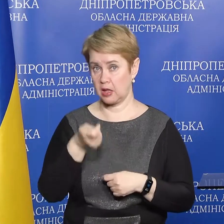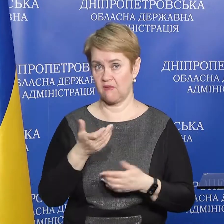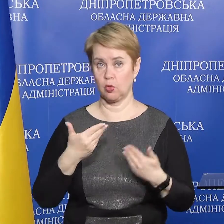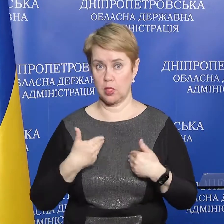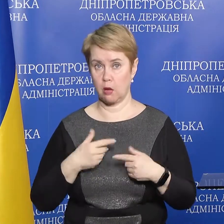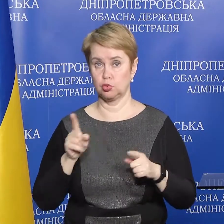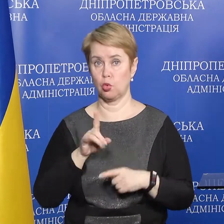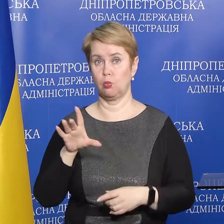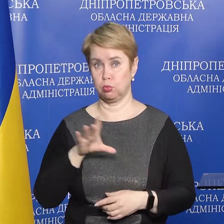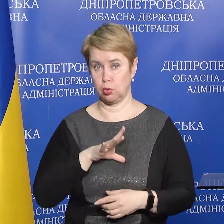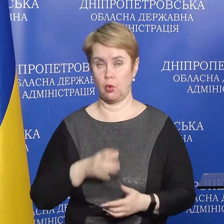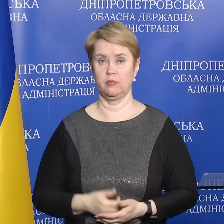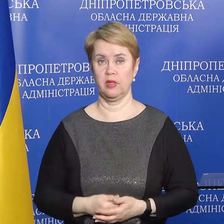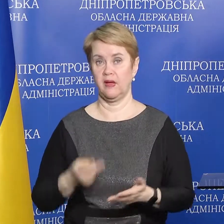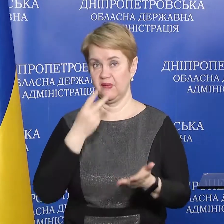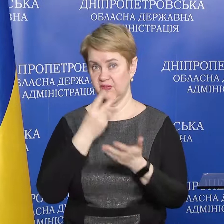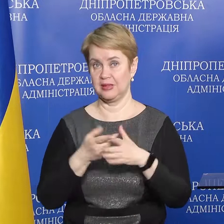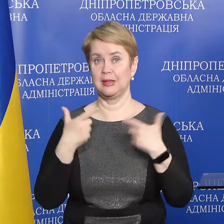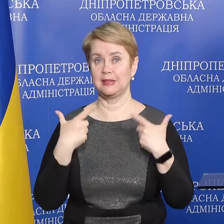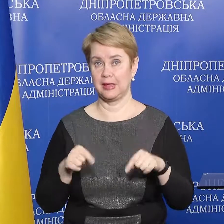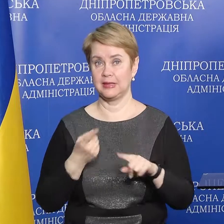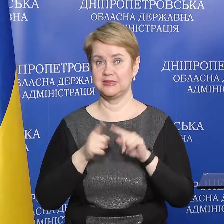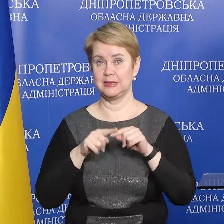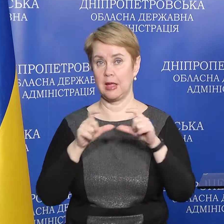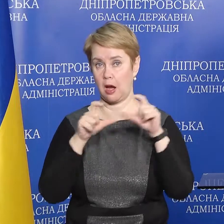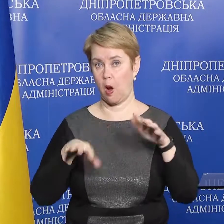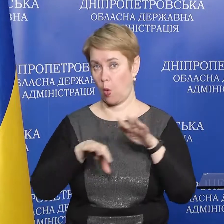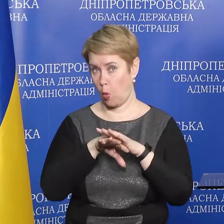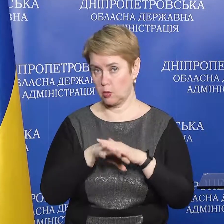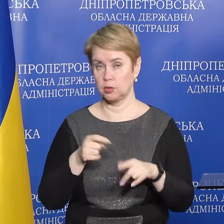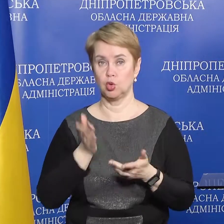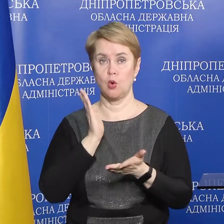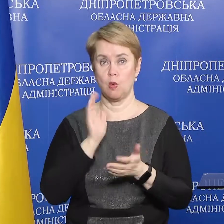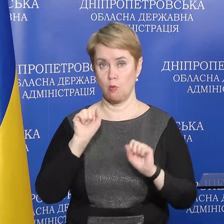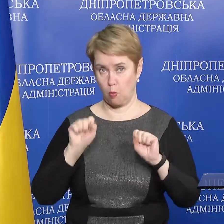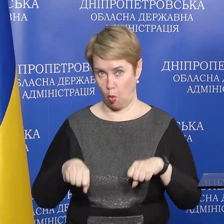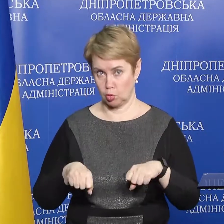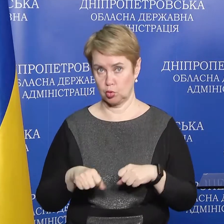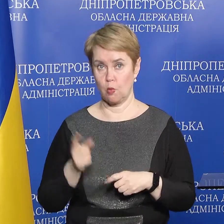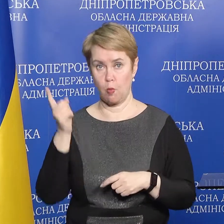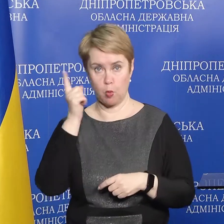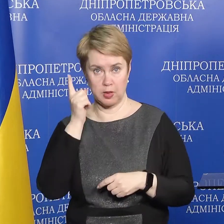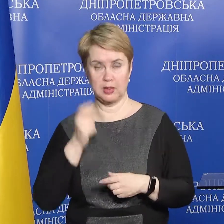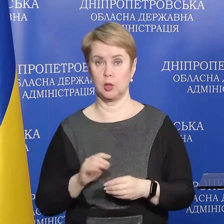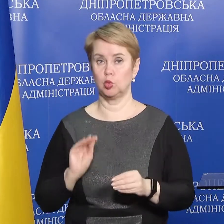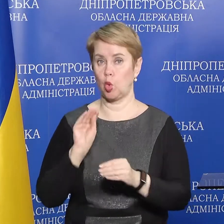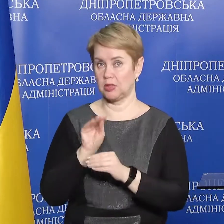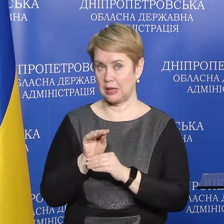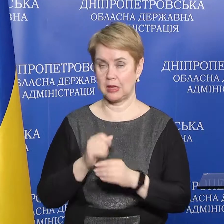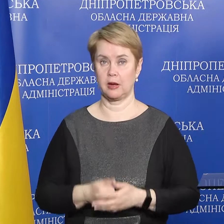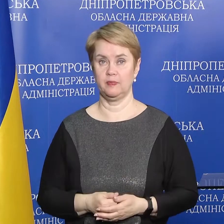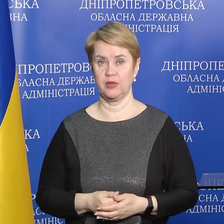нам, щоб було видно, де цей рахунок, або якщо вона може у мобільних